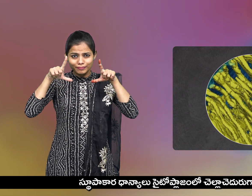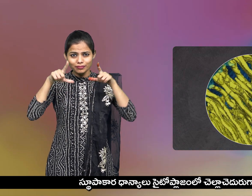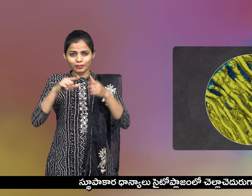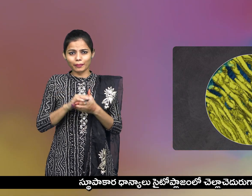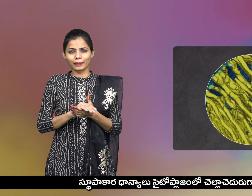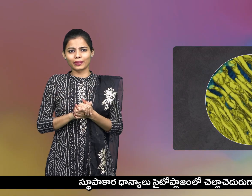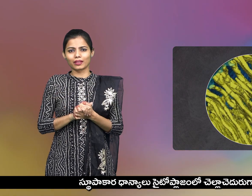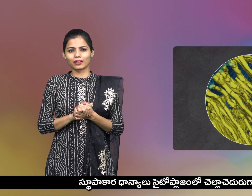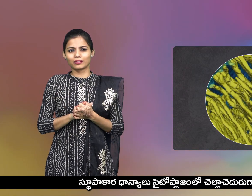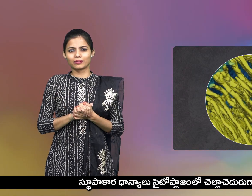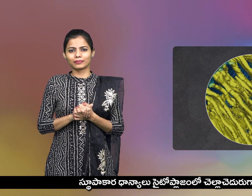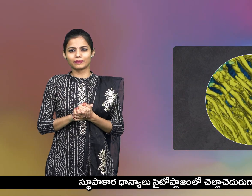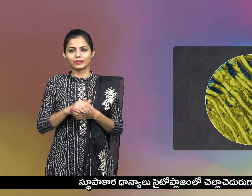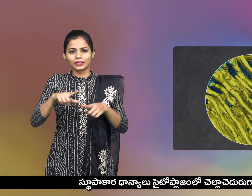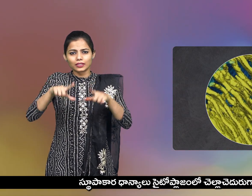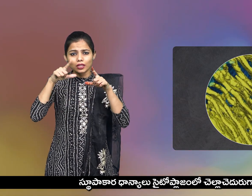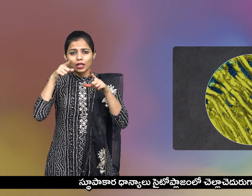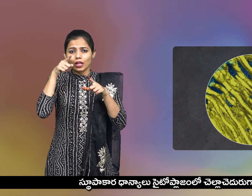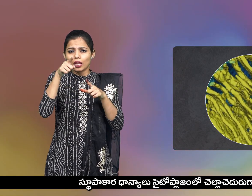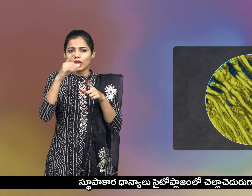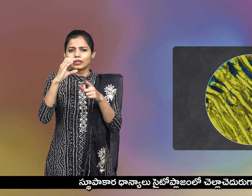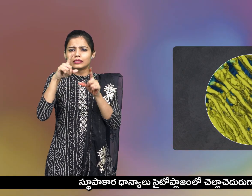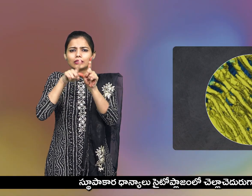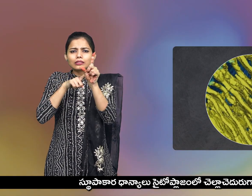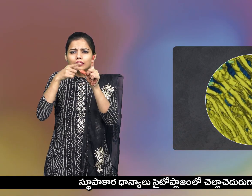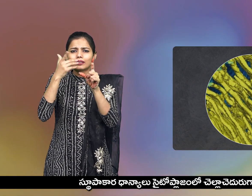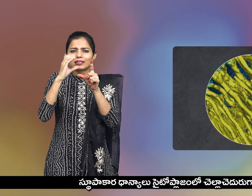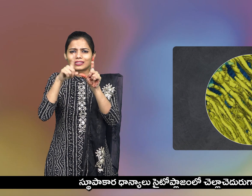స్తూపాకార ధాన్యాలు సైటోప్లాజంలో చెల్లాచెదురుగా ఉంది.